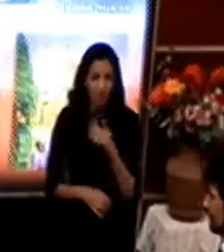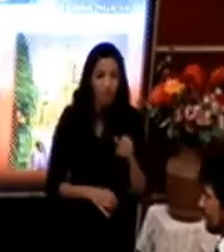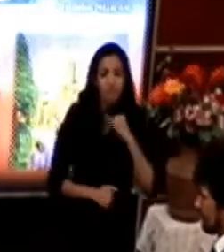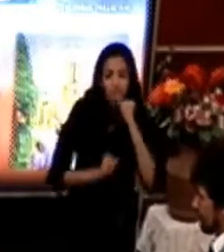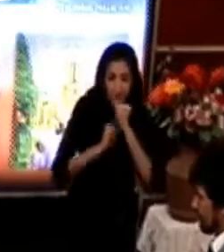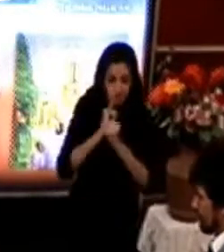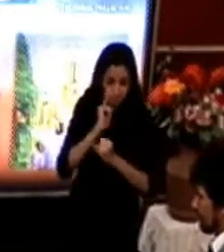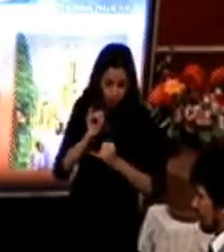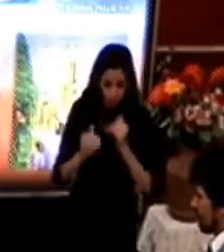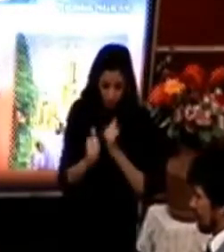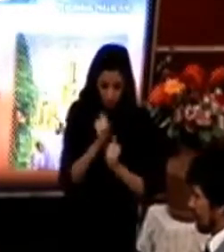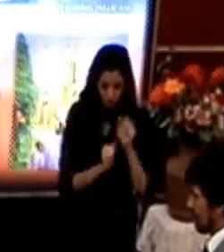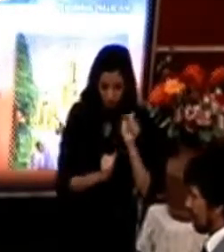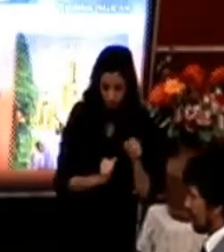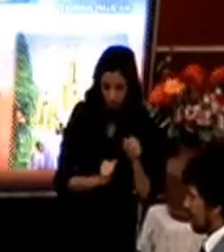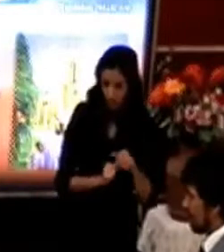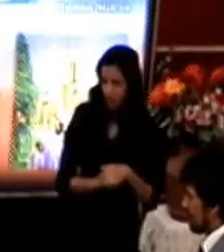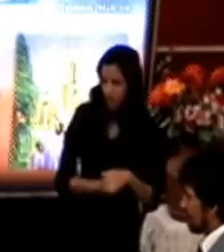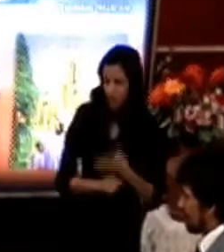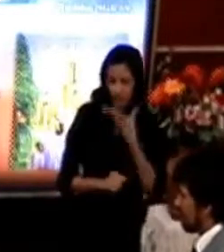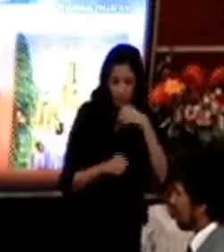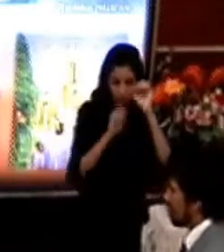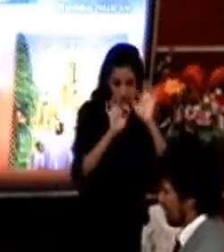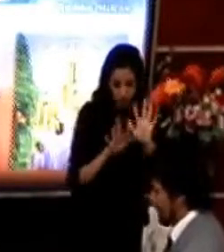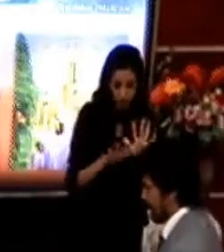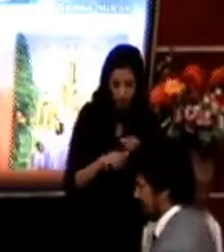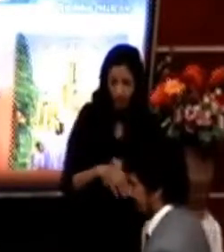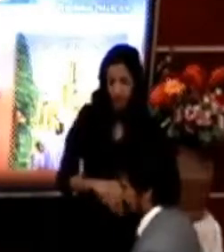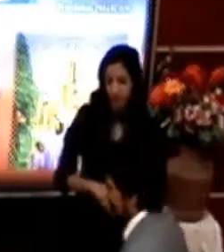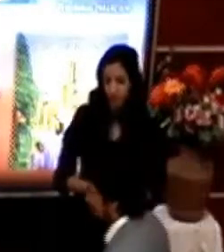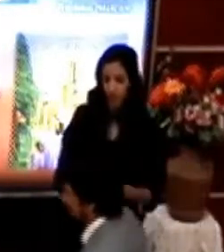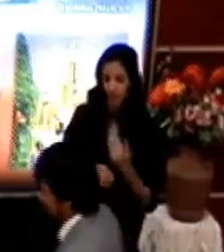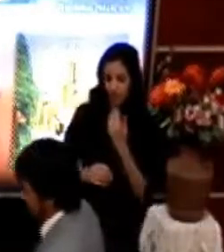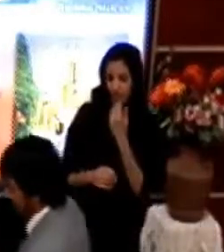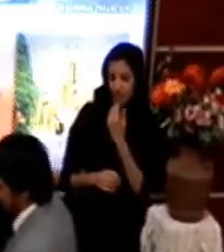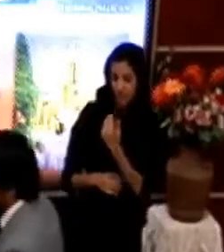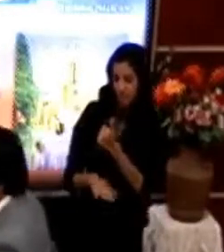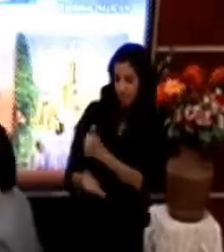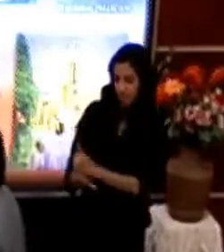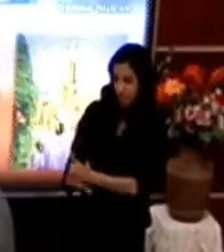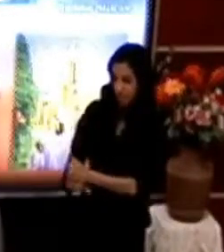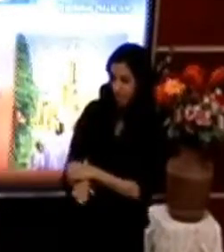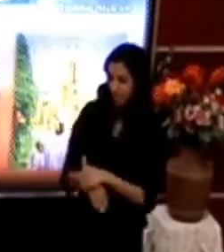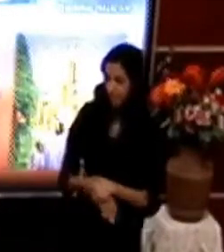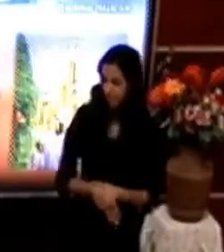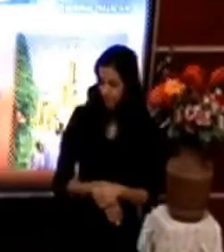las cuente de sus propios labios. Que Dios te bendiga, Omar, y gracias por estar con nosotros.